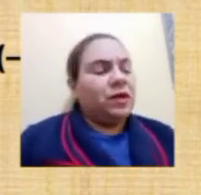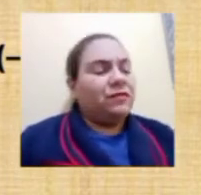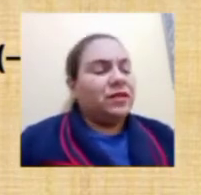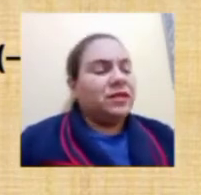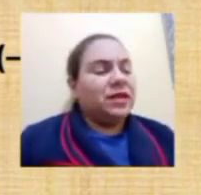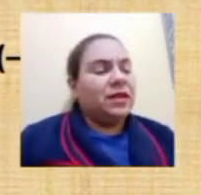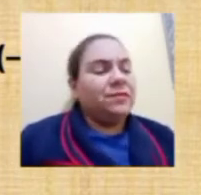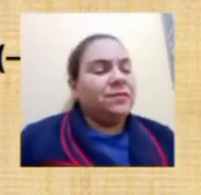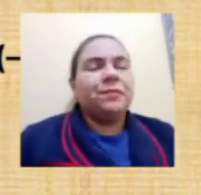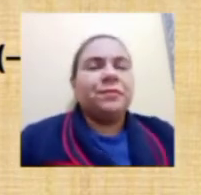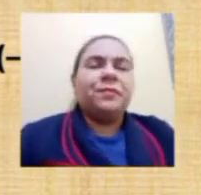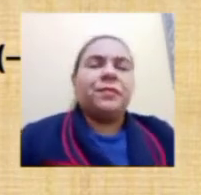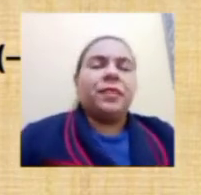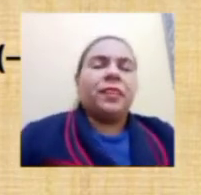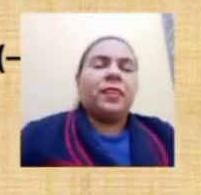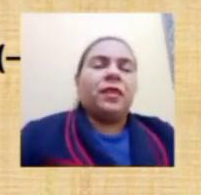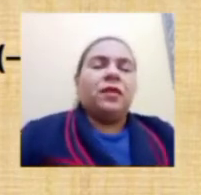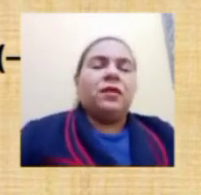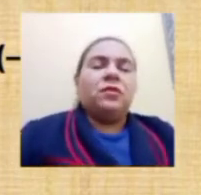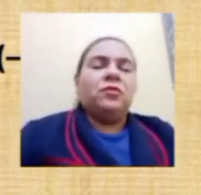ou rotação.